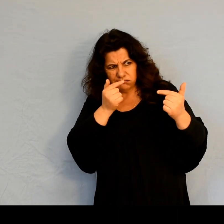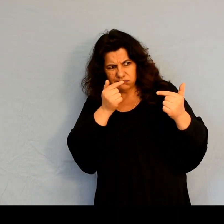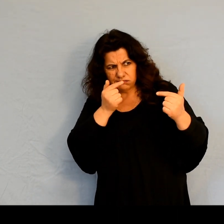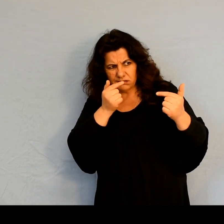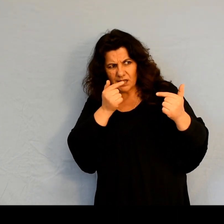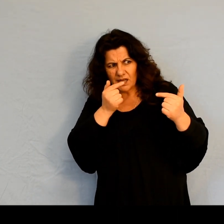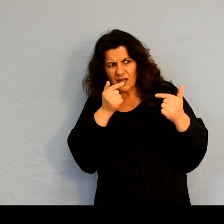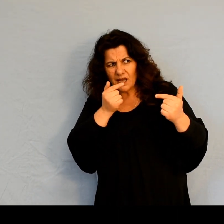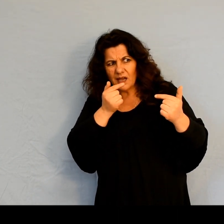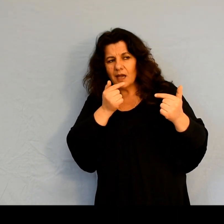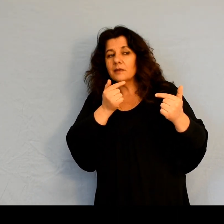avec ton frère